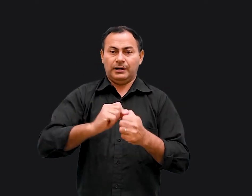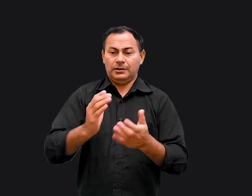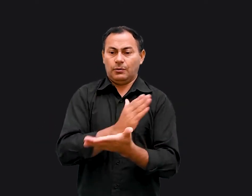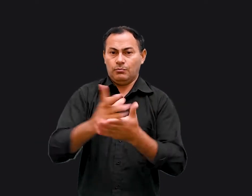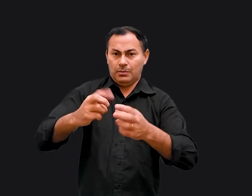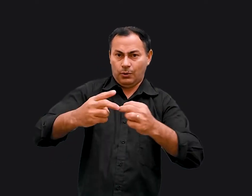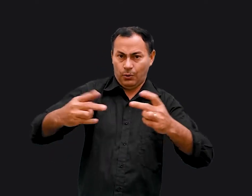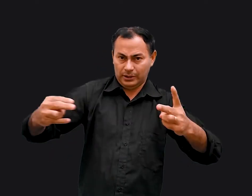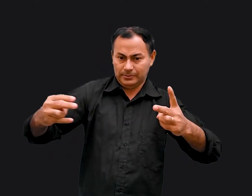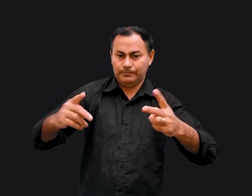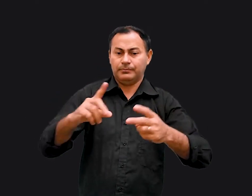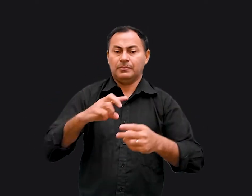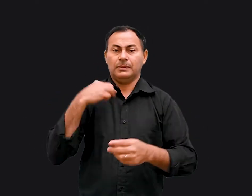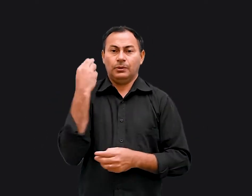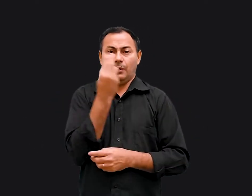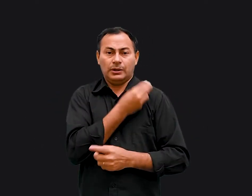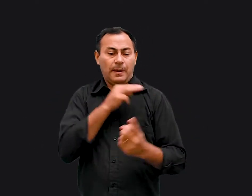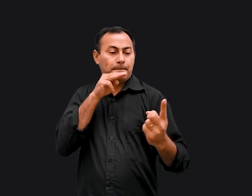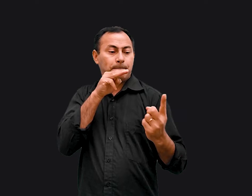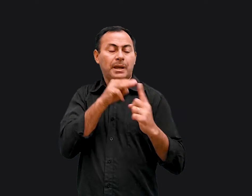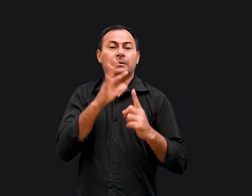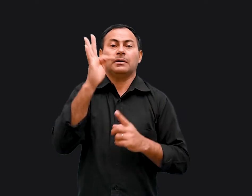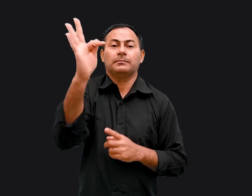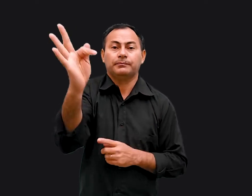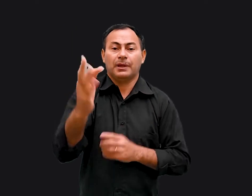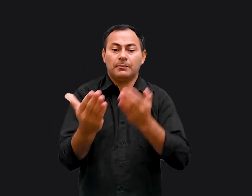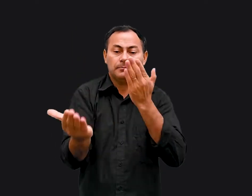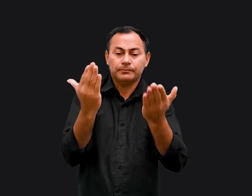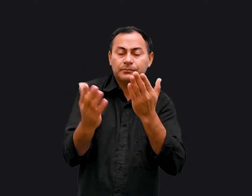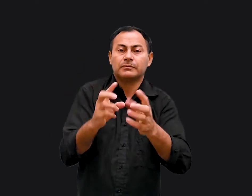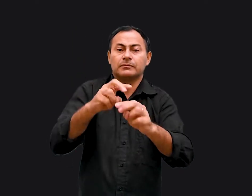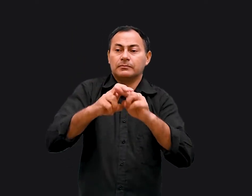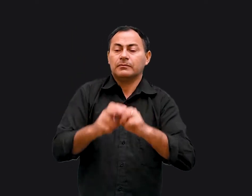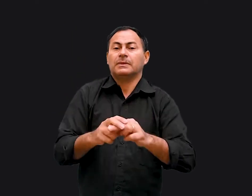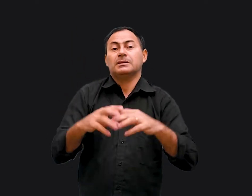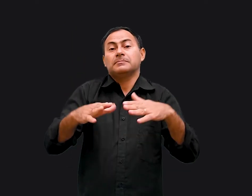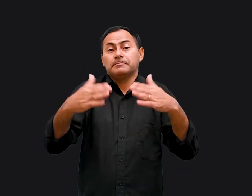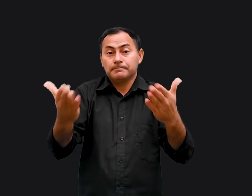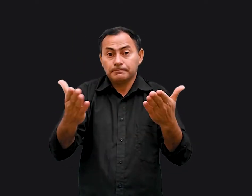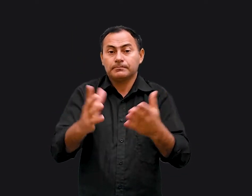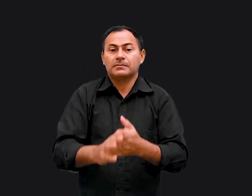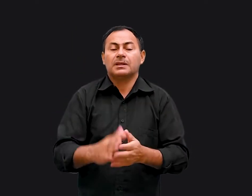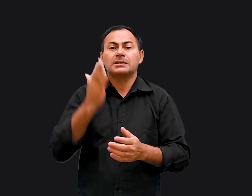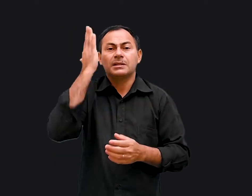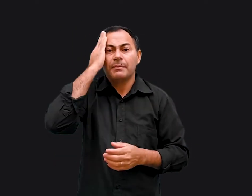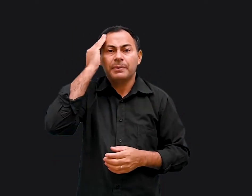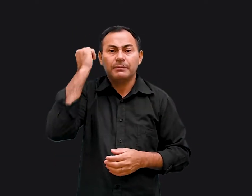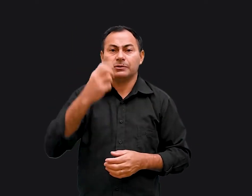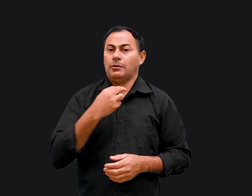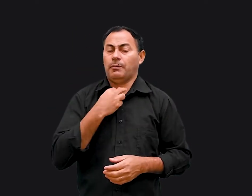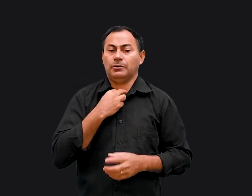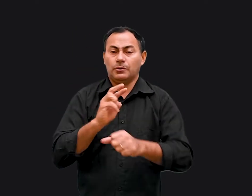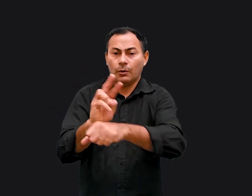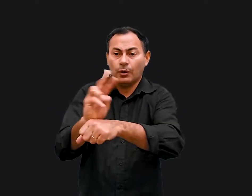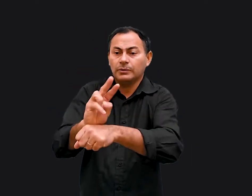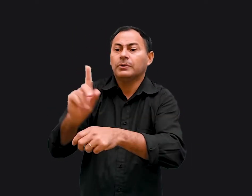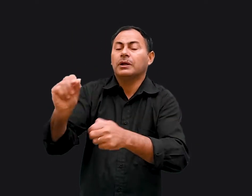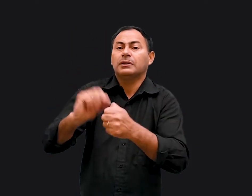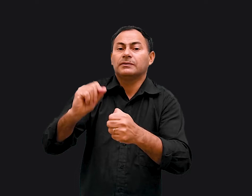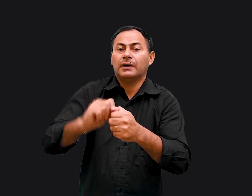coisa. Nossas metas para o futuro estão baseadas nisso e, de repente, descobrimos que não podemos controlar o que eles fazem. Ou